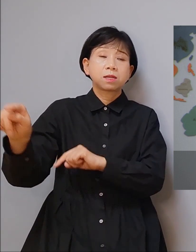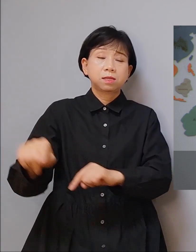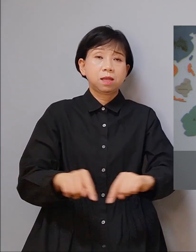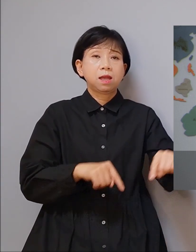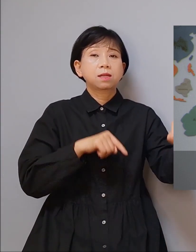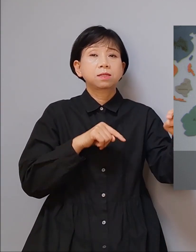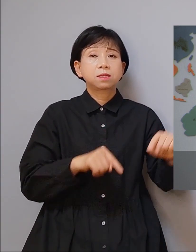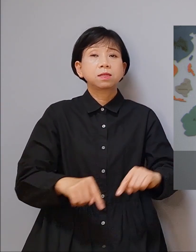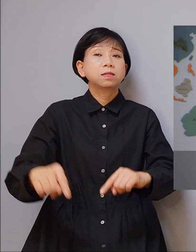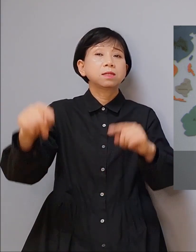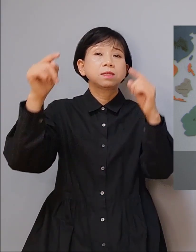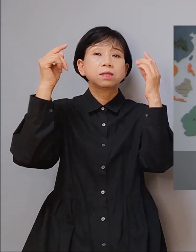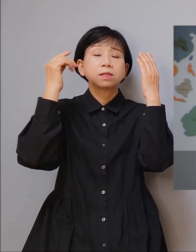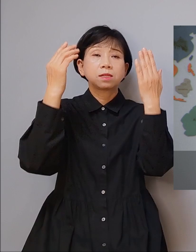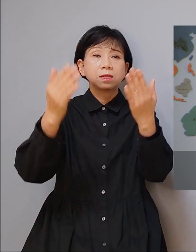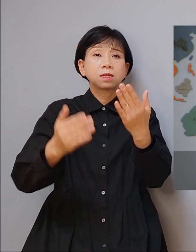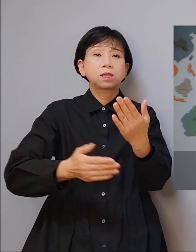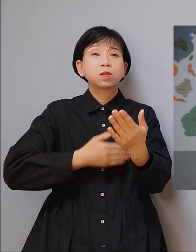좌정하사